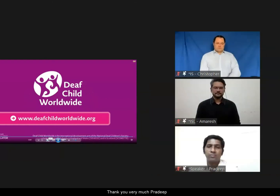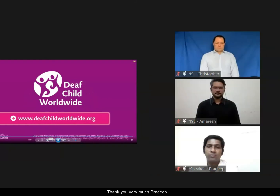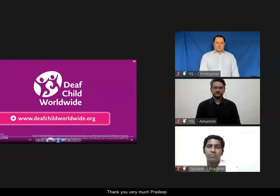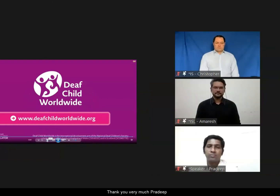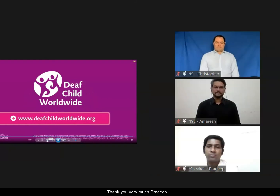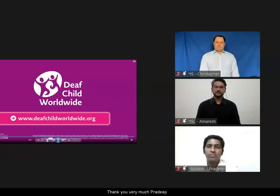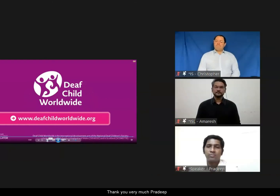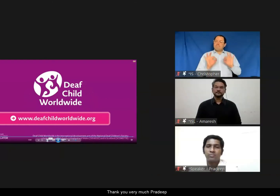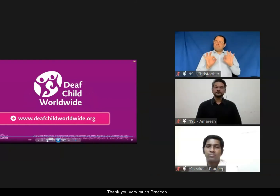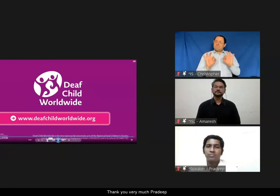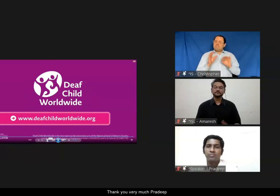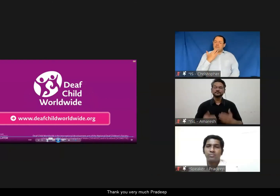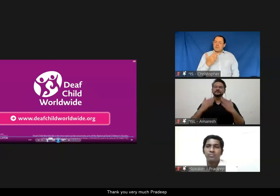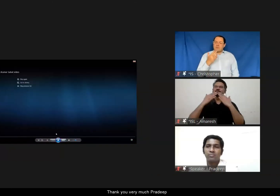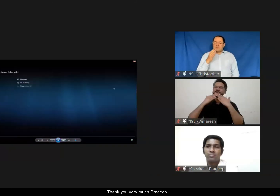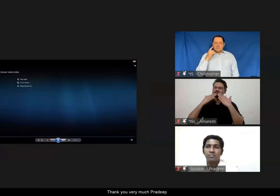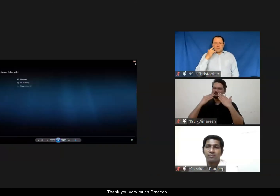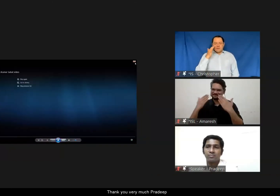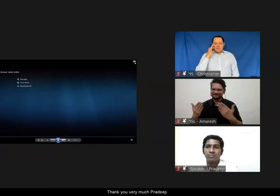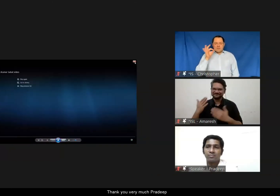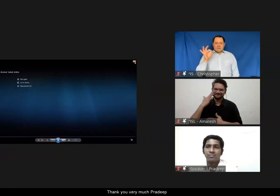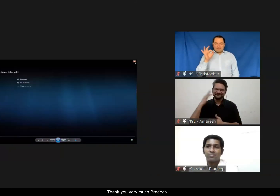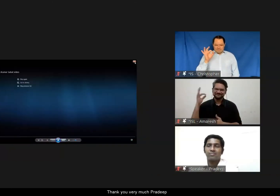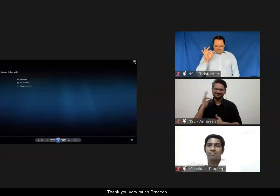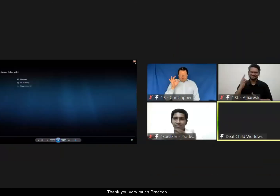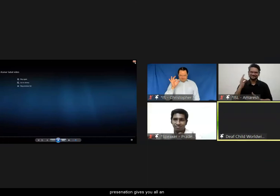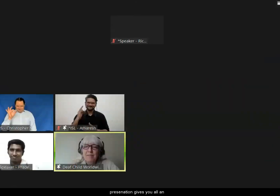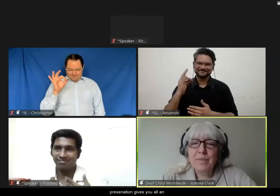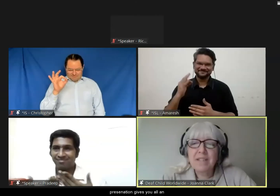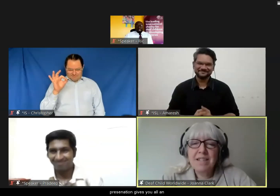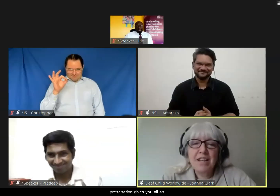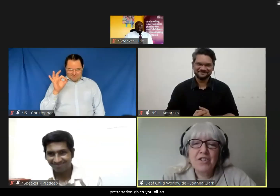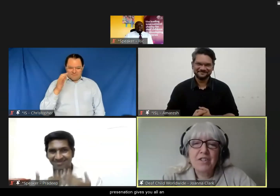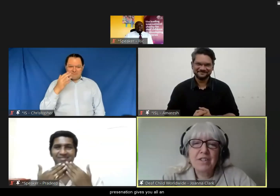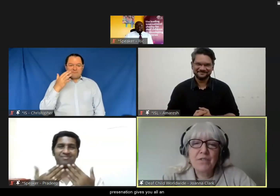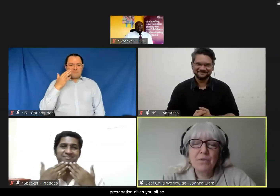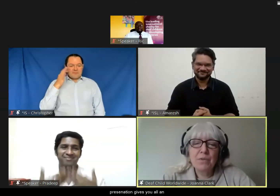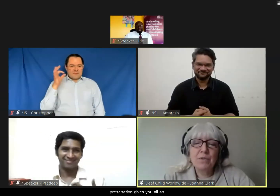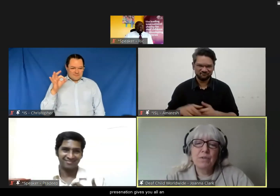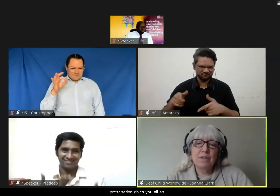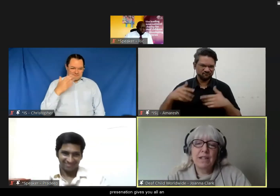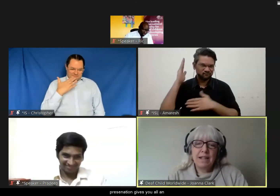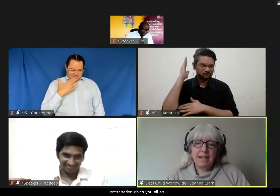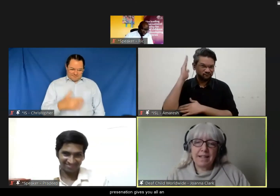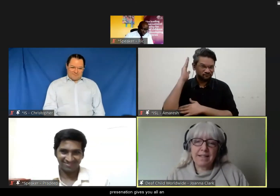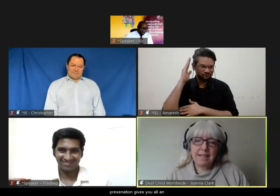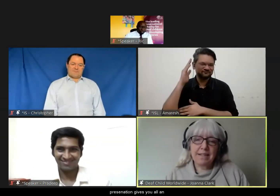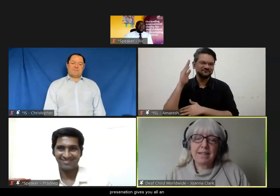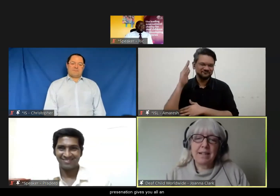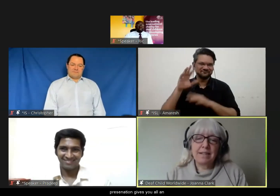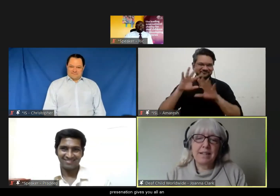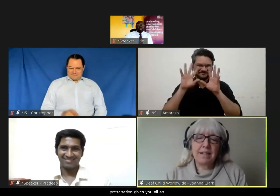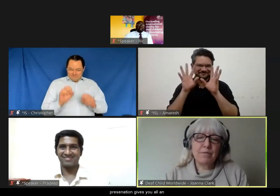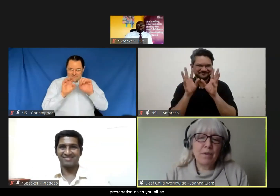Thank you very much, Pradeep. And I think that presentation gives you all an